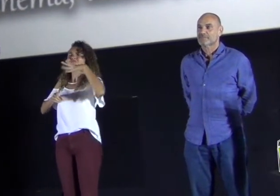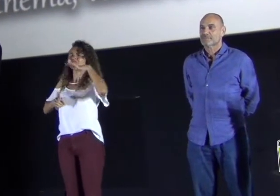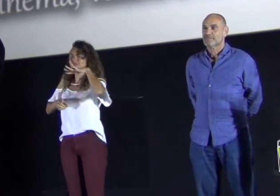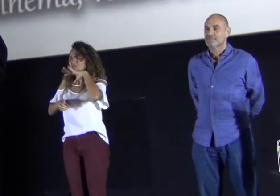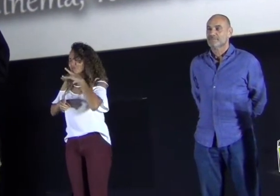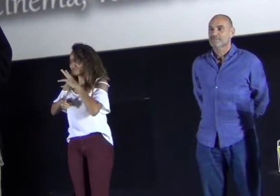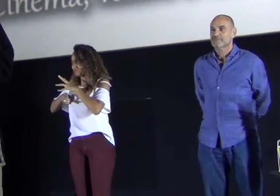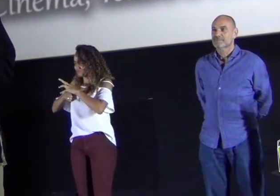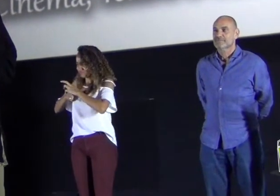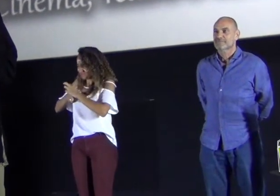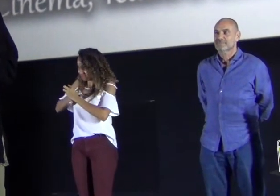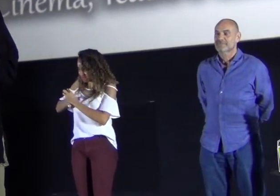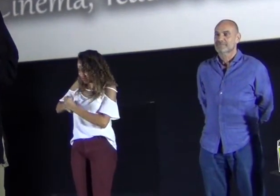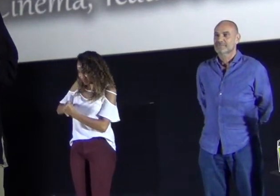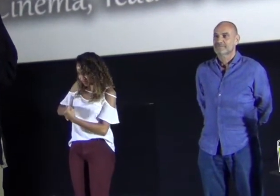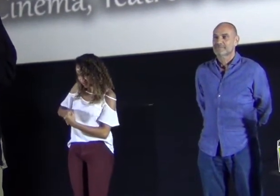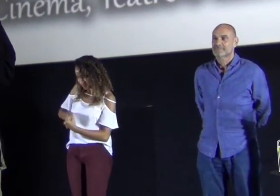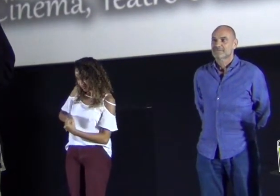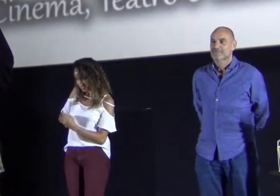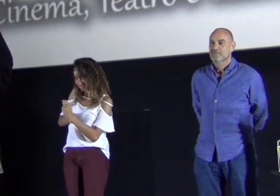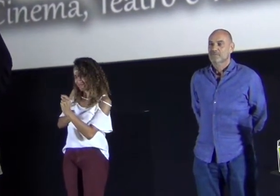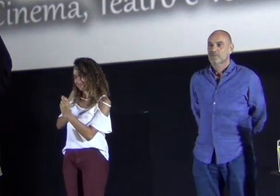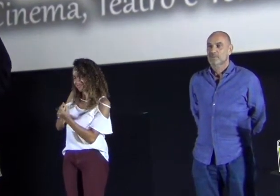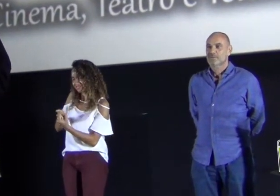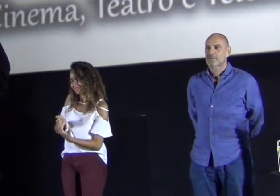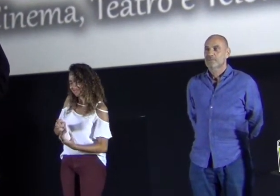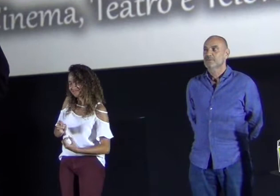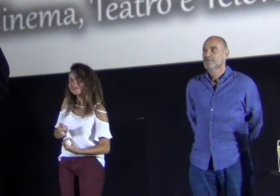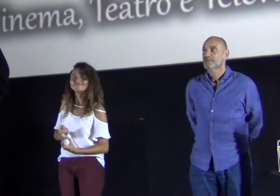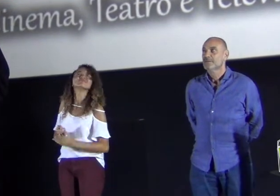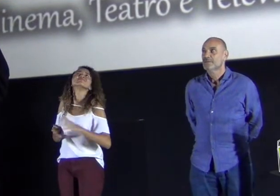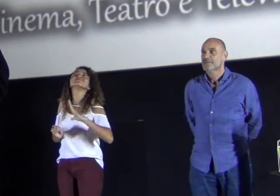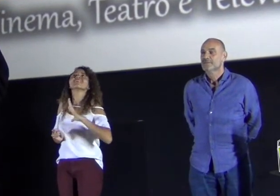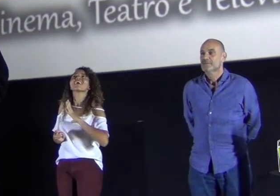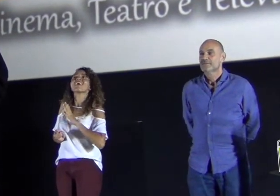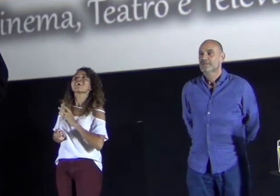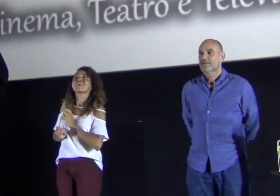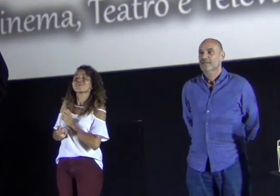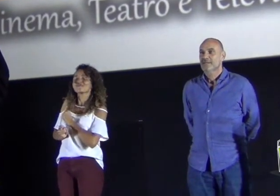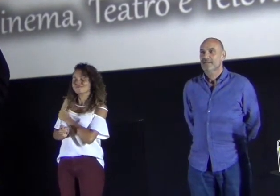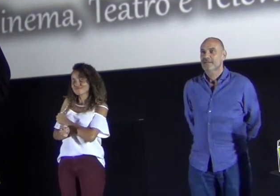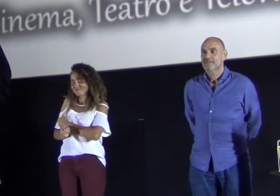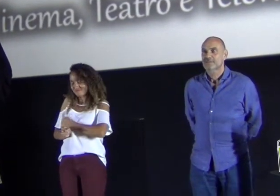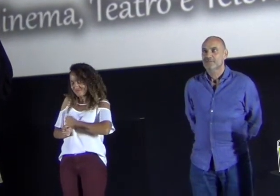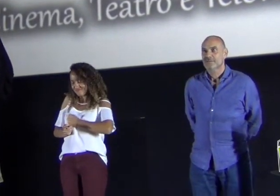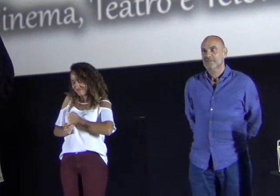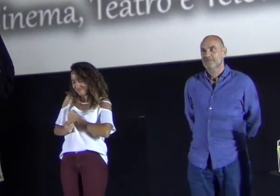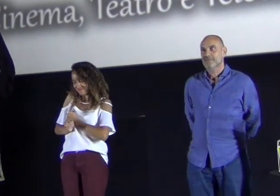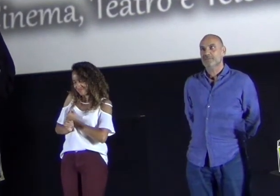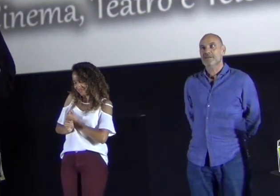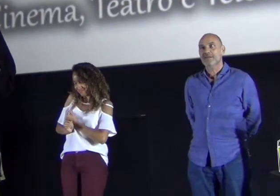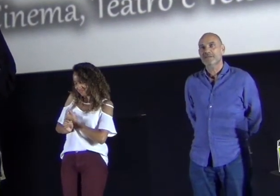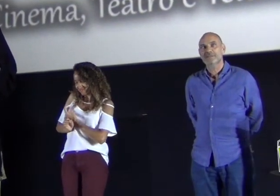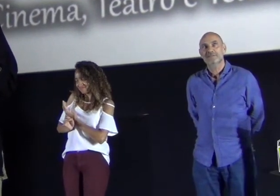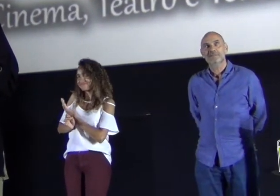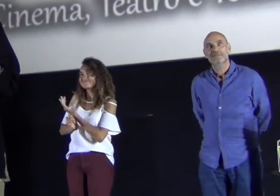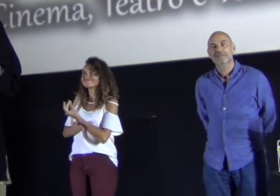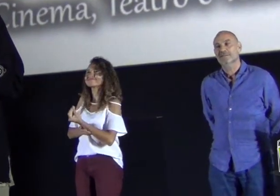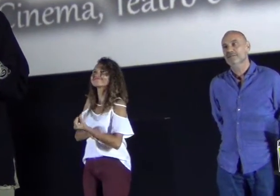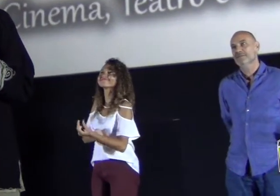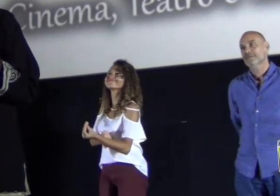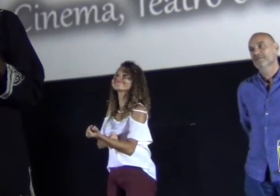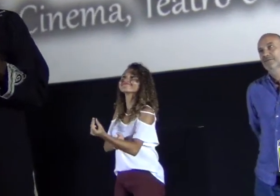queimada a semente, e o amor será eterno